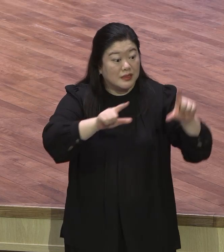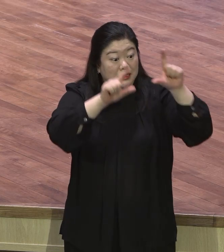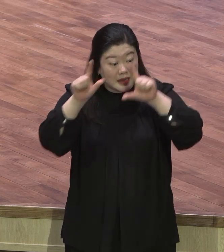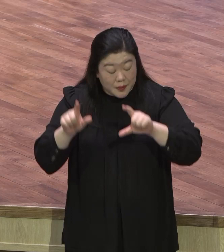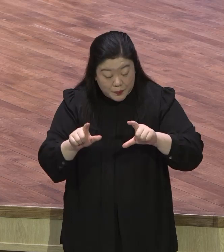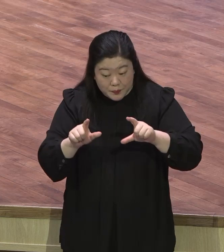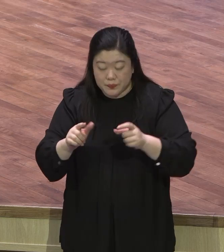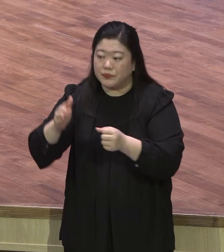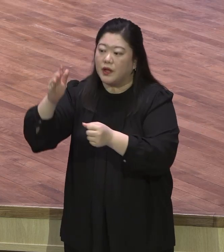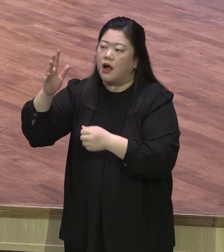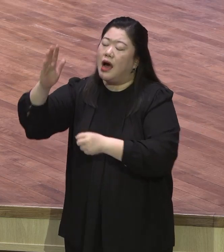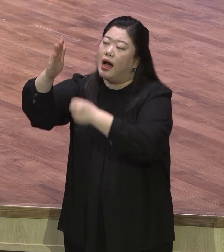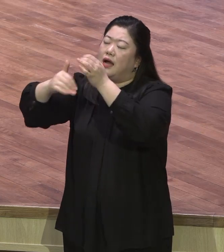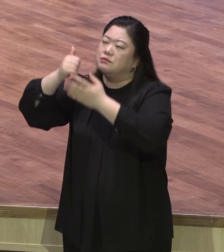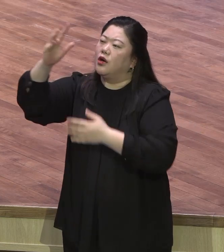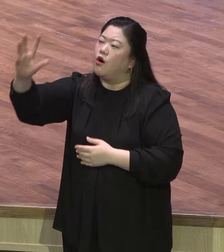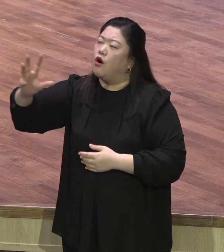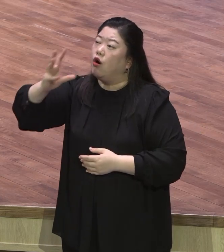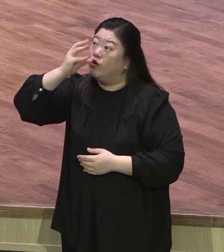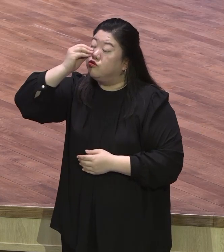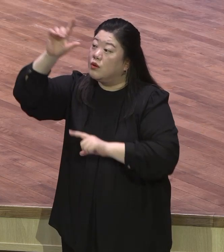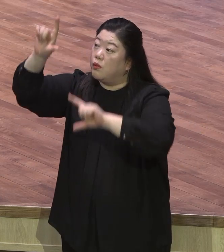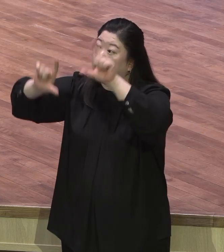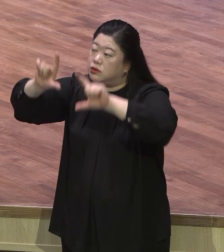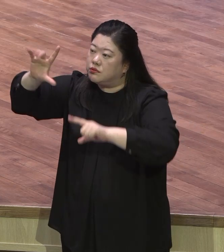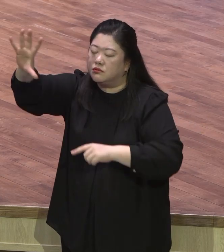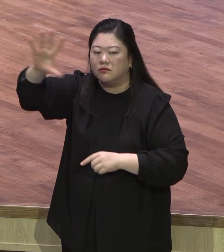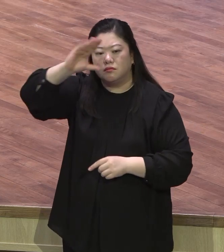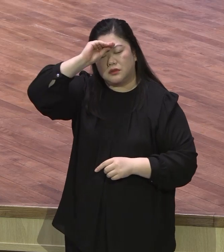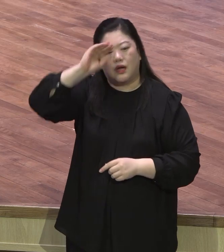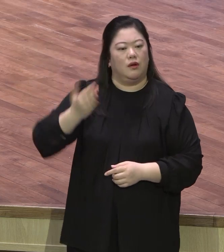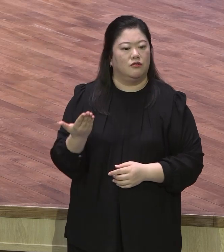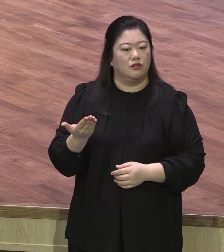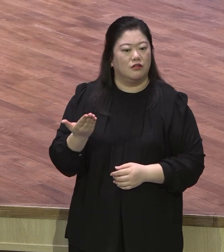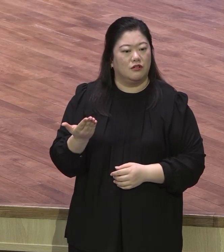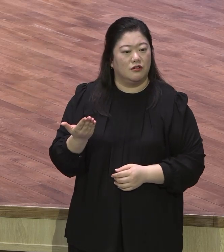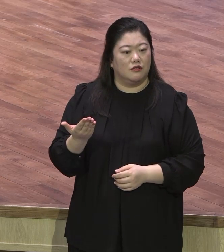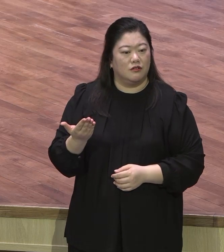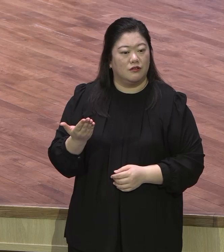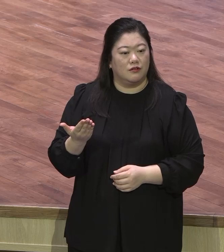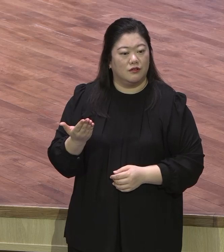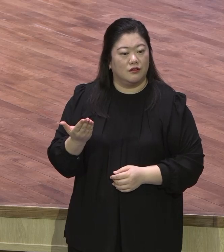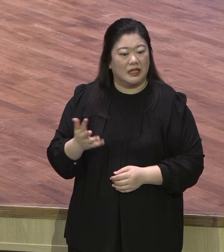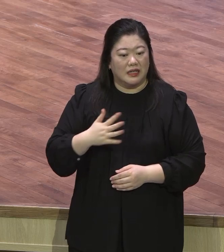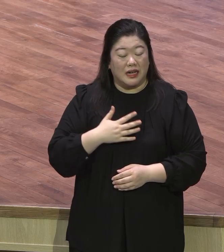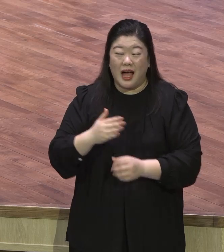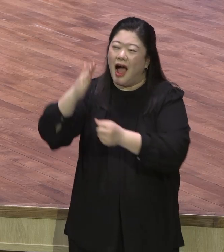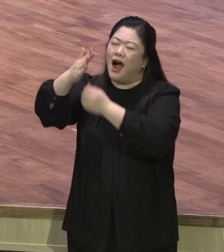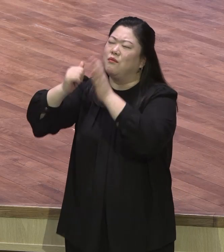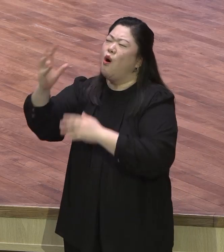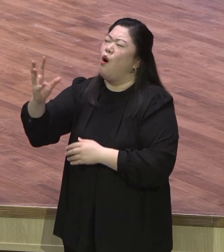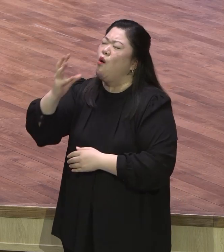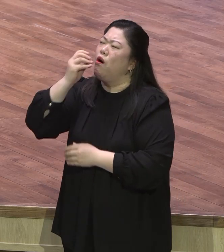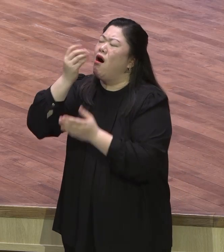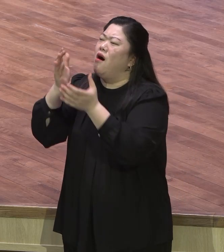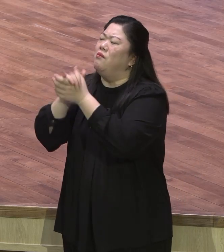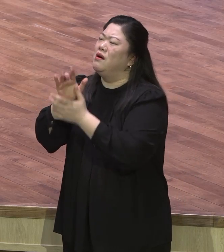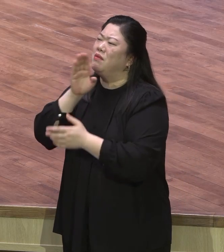거룩함을 닮아가는 것이다. 우리의 삶을 통해서 하나님이